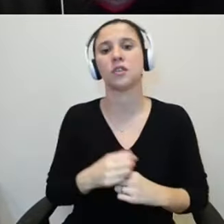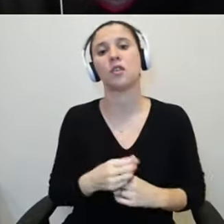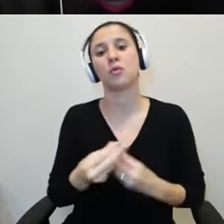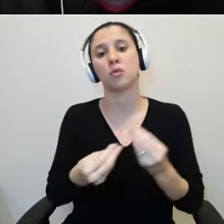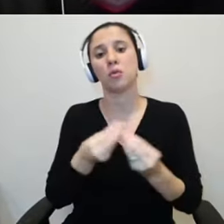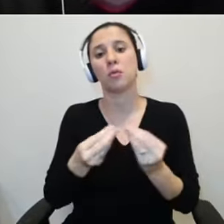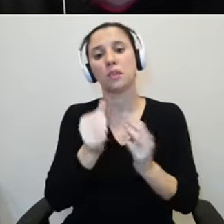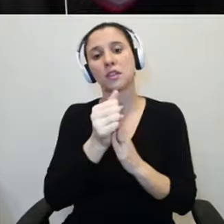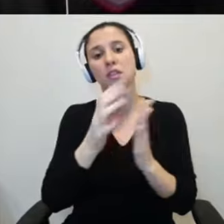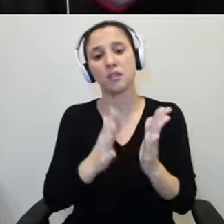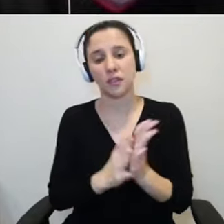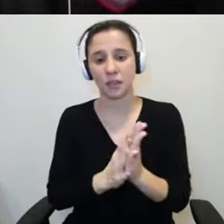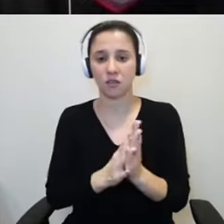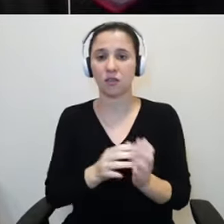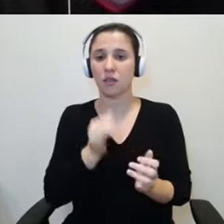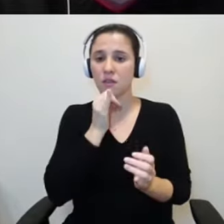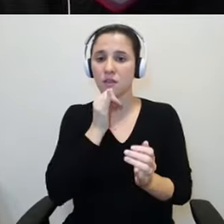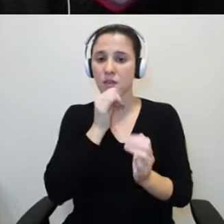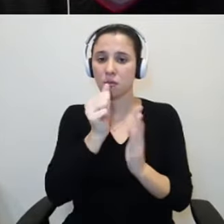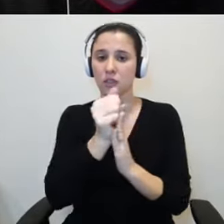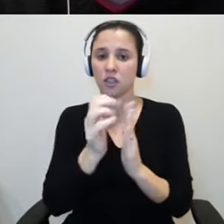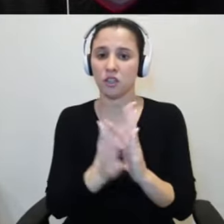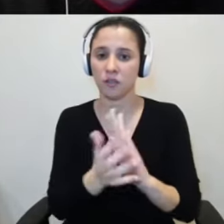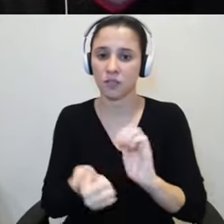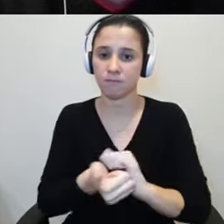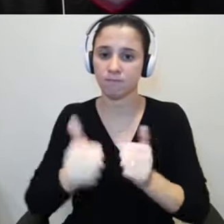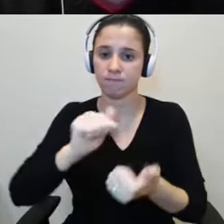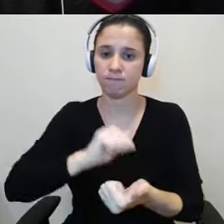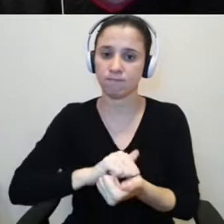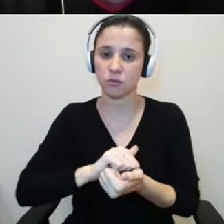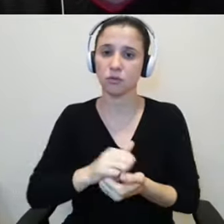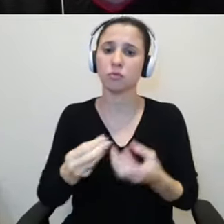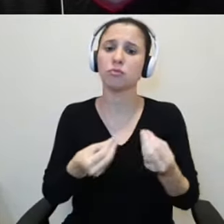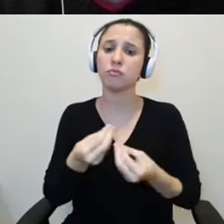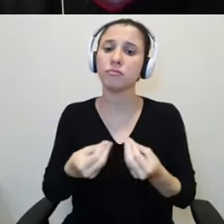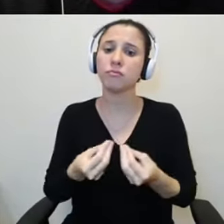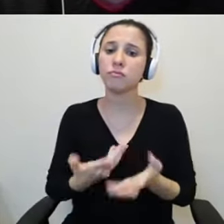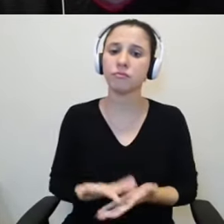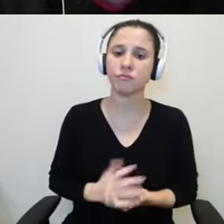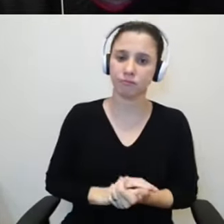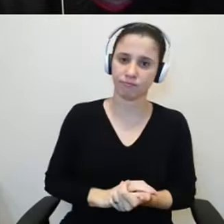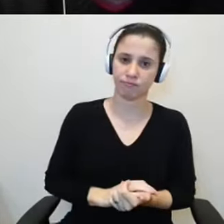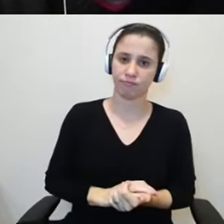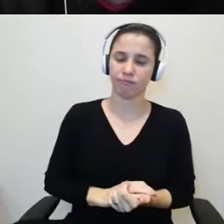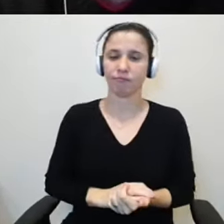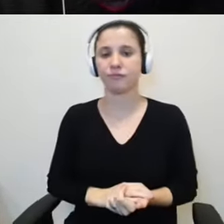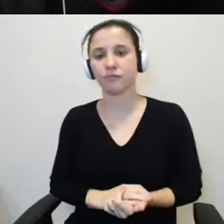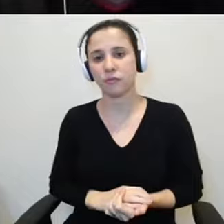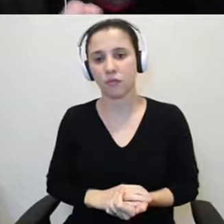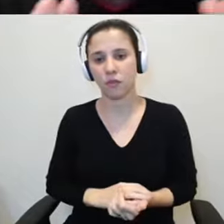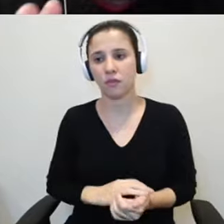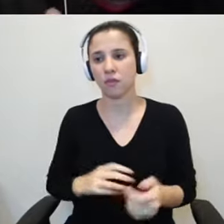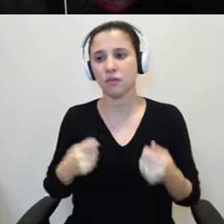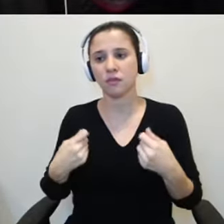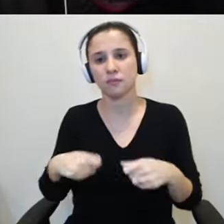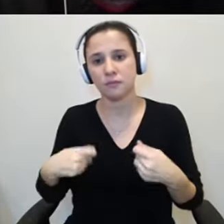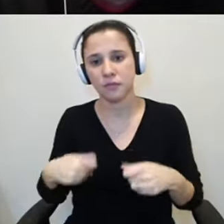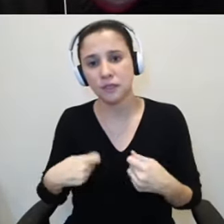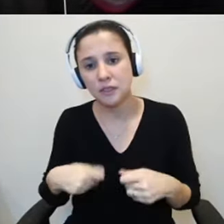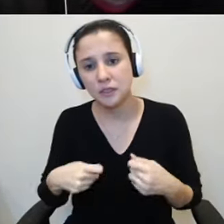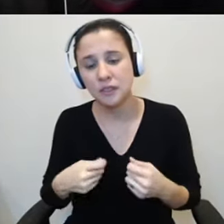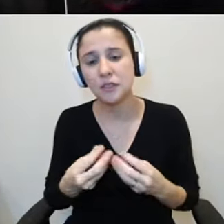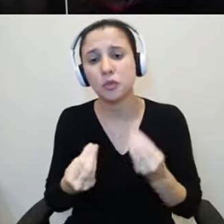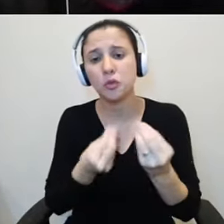atividades adaptadas. Então, essa é justamente uma questão que a gente precisa viabilizar. Ou seja, agora, nesse